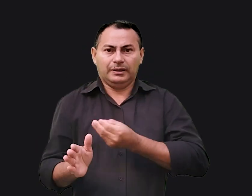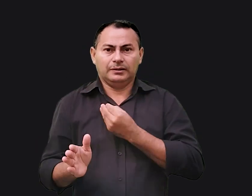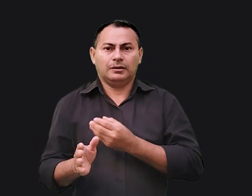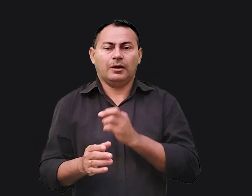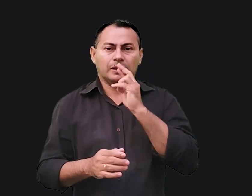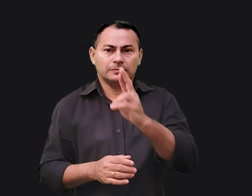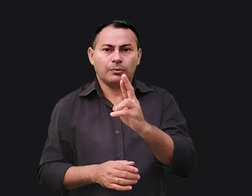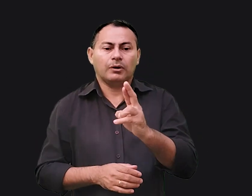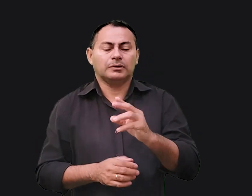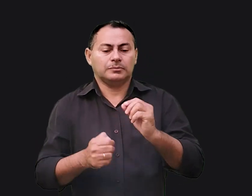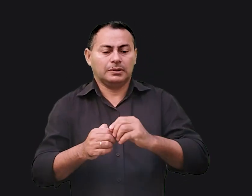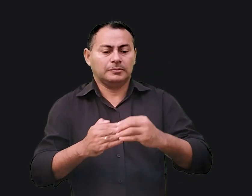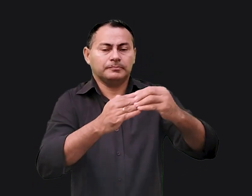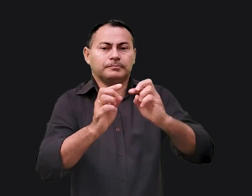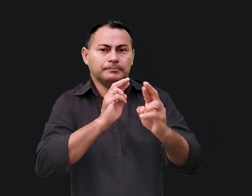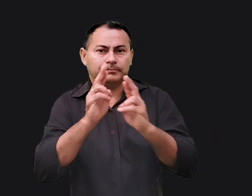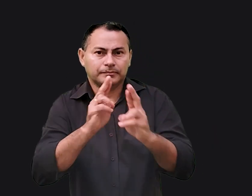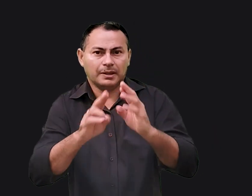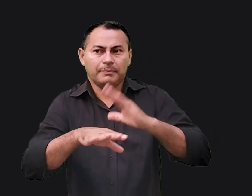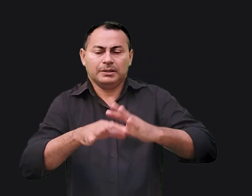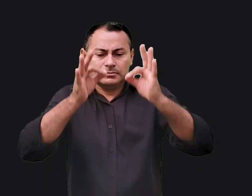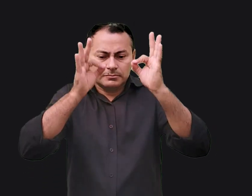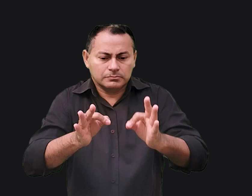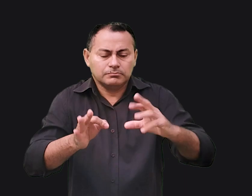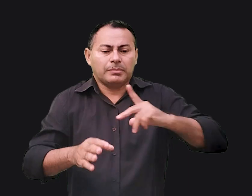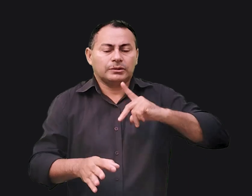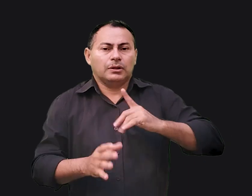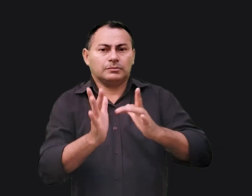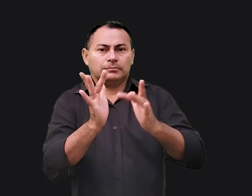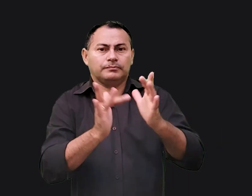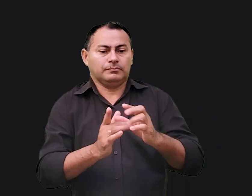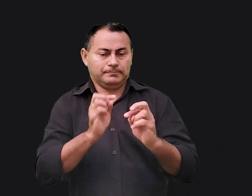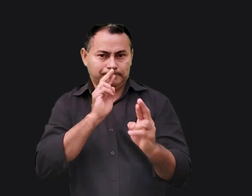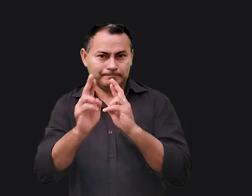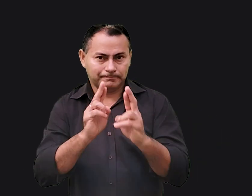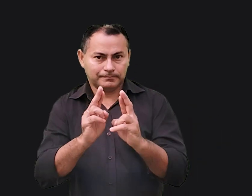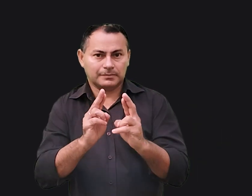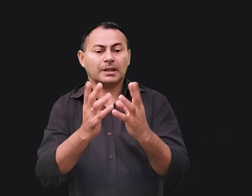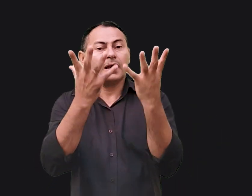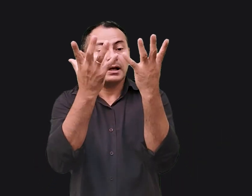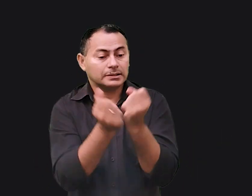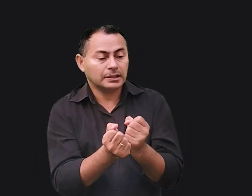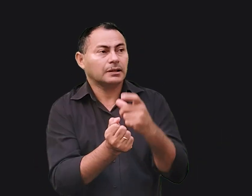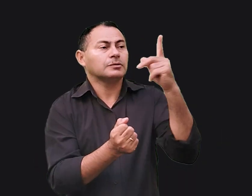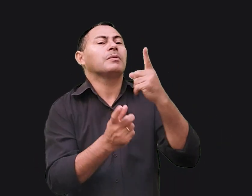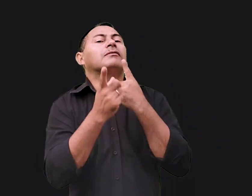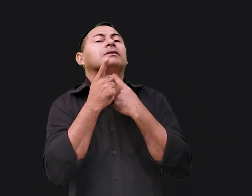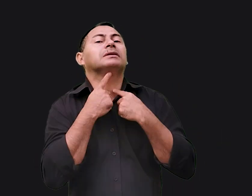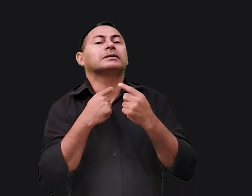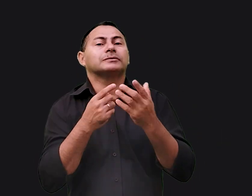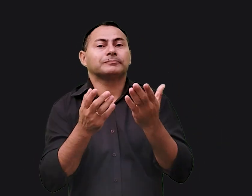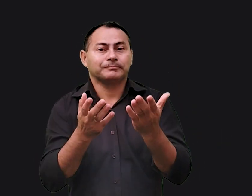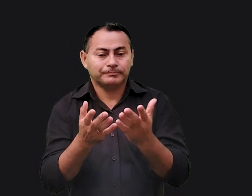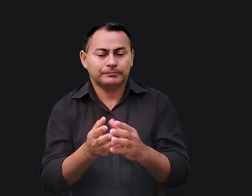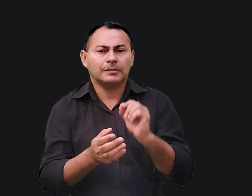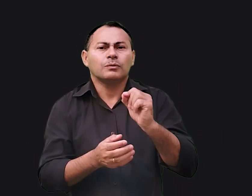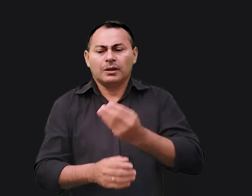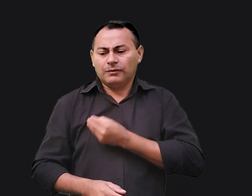vida, uma resposta que leva a um relacionamento mais íntimo com Deus, um relacionamento que aceita a sua vontade. E o que é vida